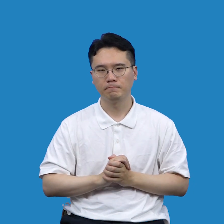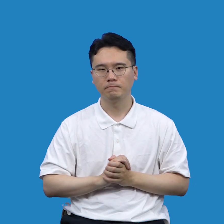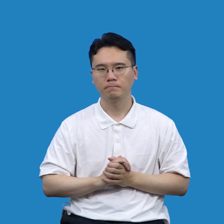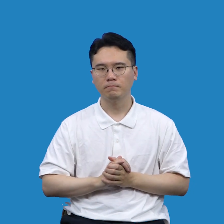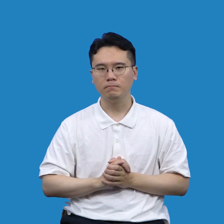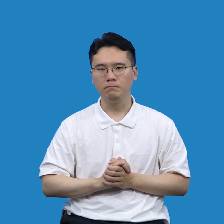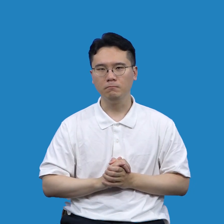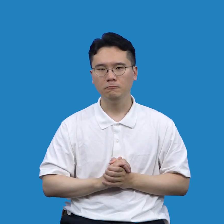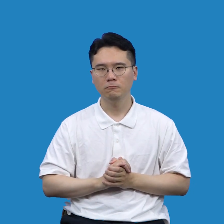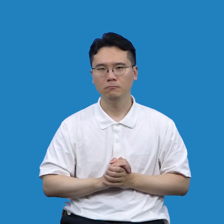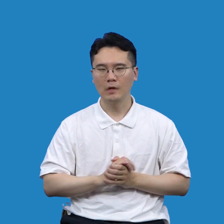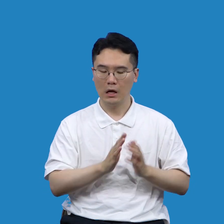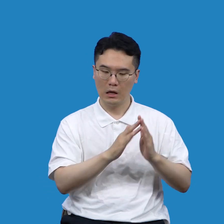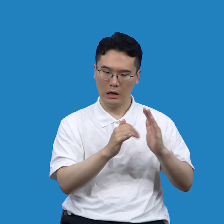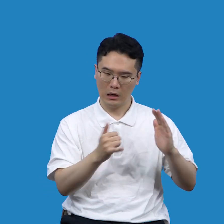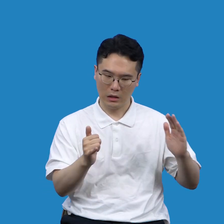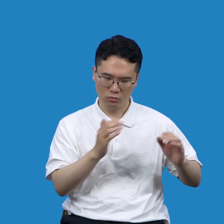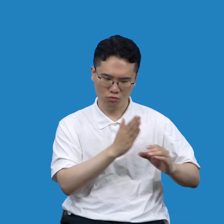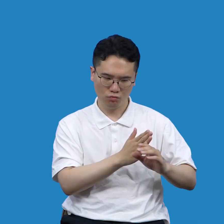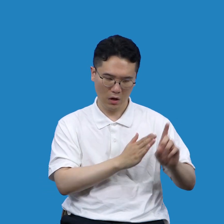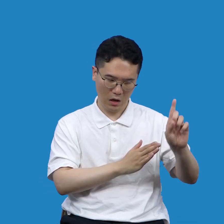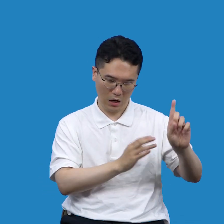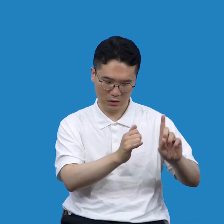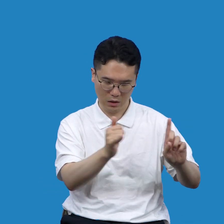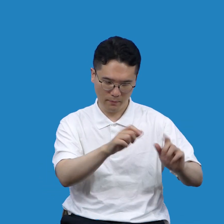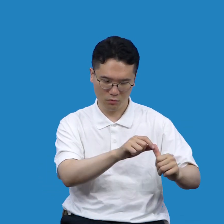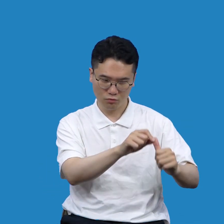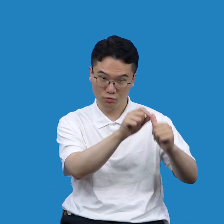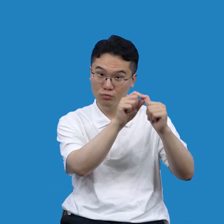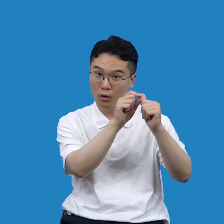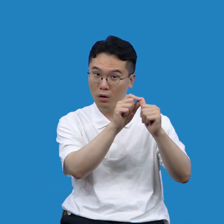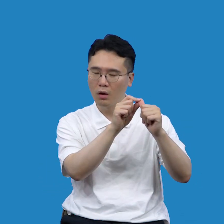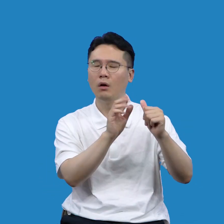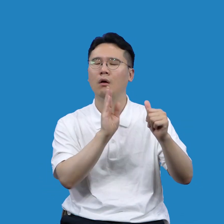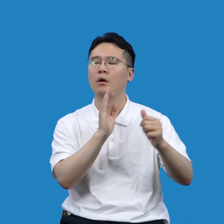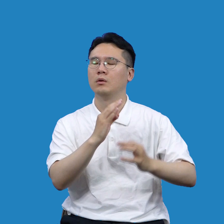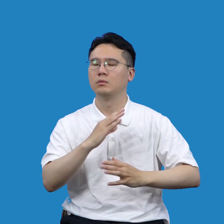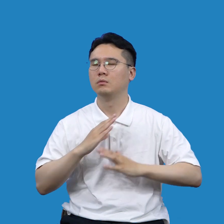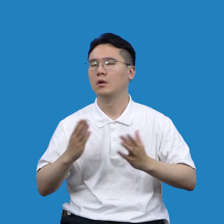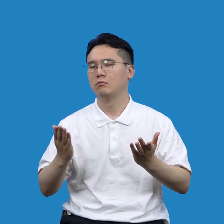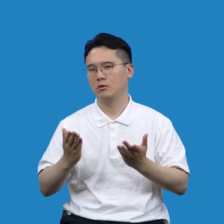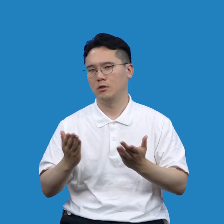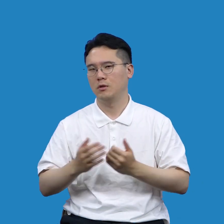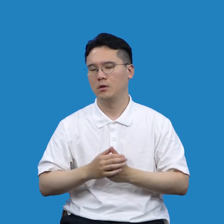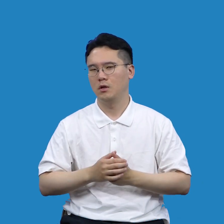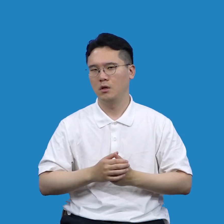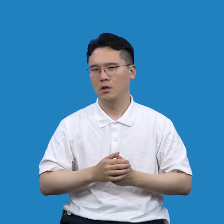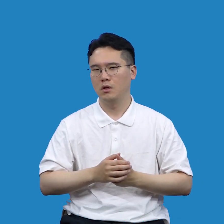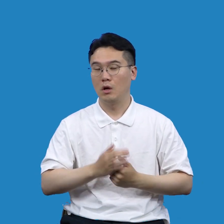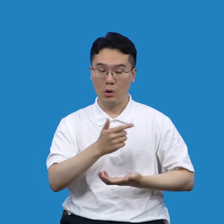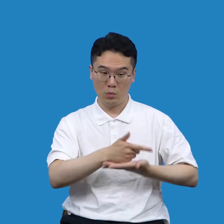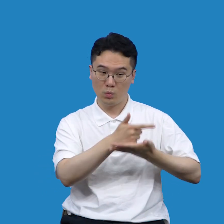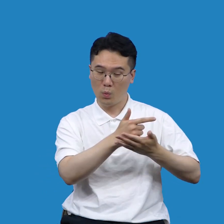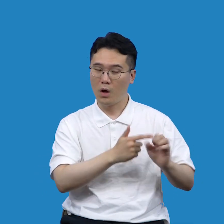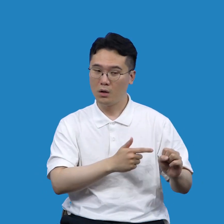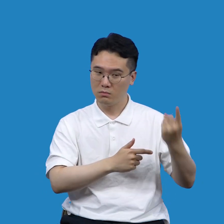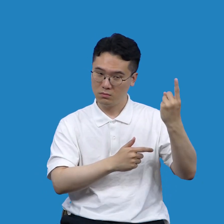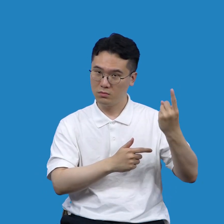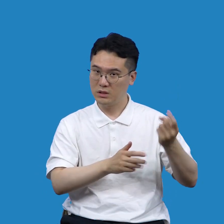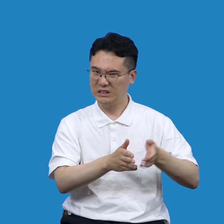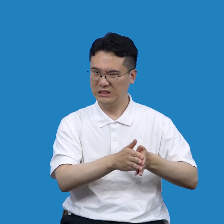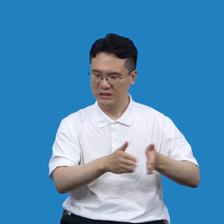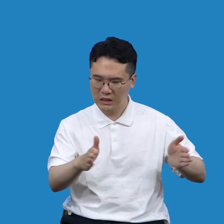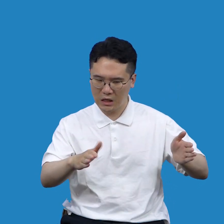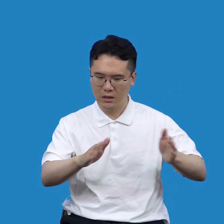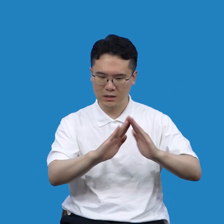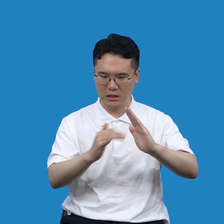그래서 가족 중에 한 사람이 구원을 얻는다는 거 보통 일이 아니에요. 그러니까 노아가 시작했잖아요. 근데 노아의 가족이 다